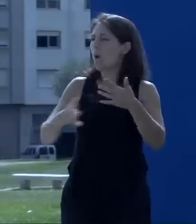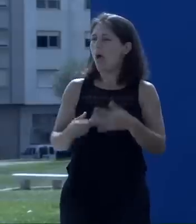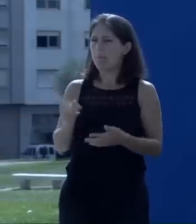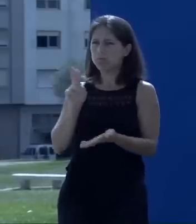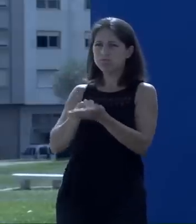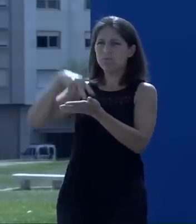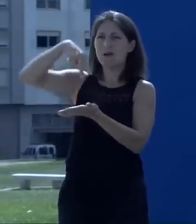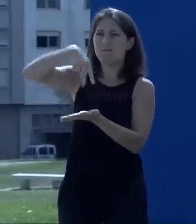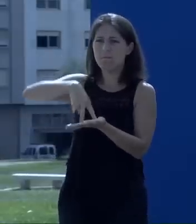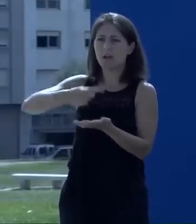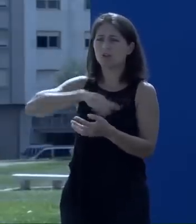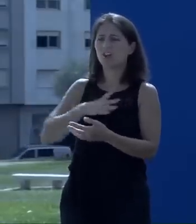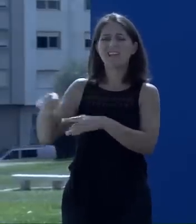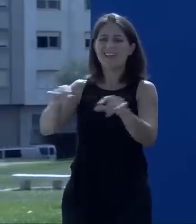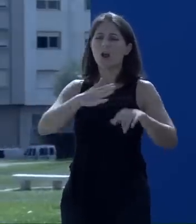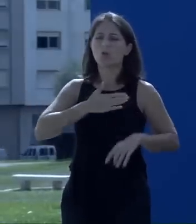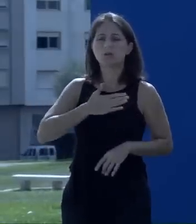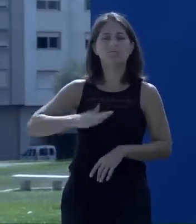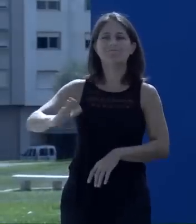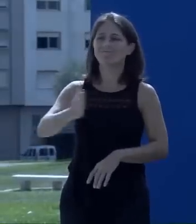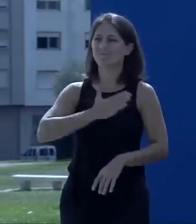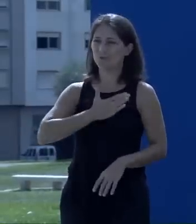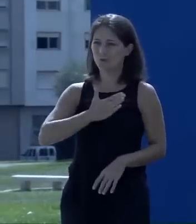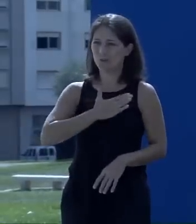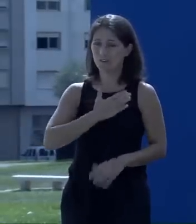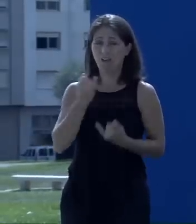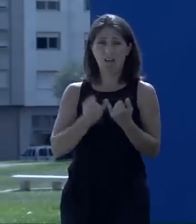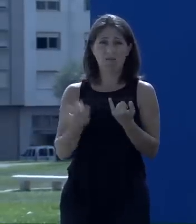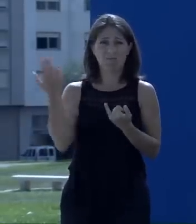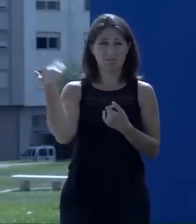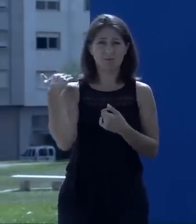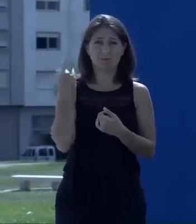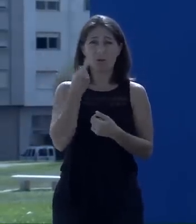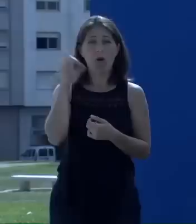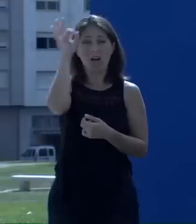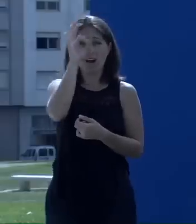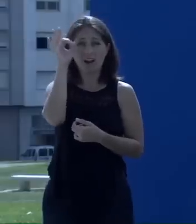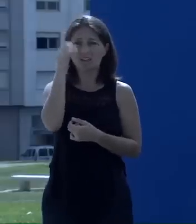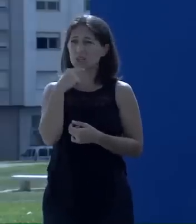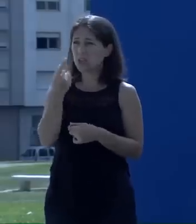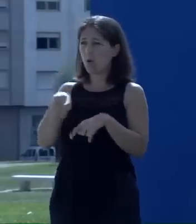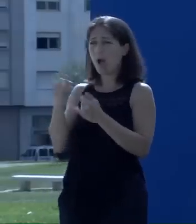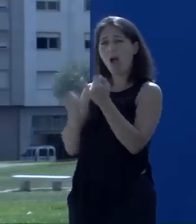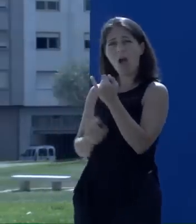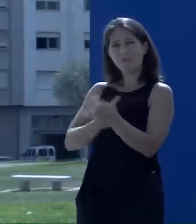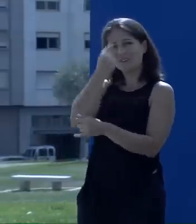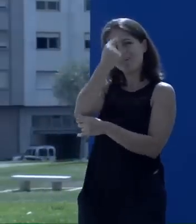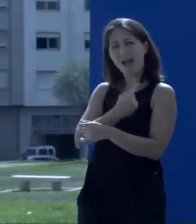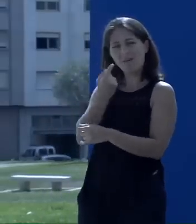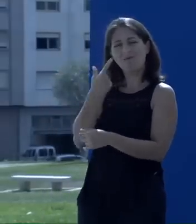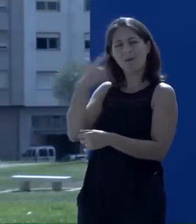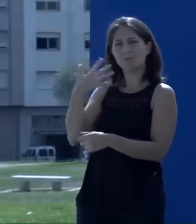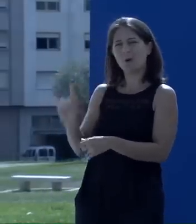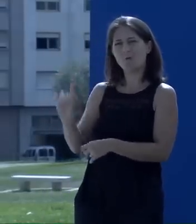que a nosa terra é nosa. Verso que lle serviu a Castelao para facer unha das súas imaxes máis